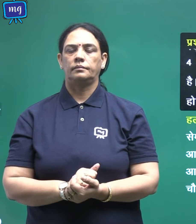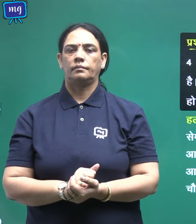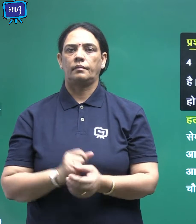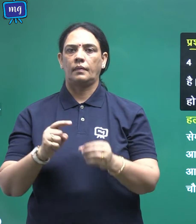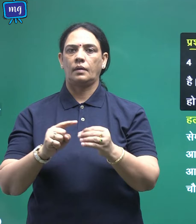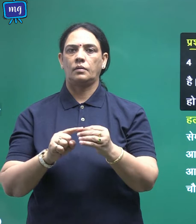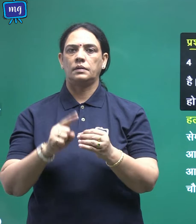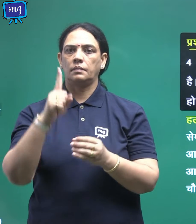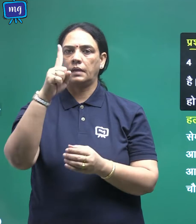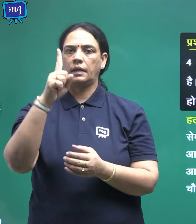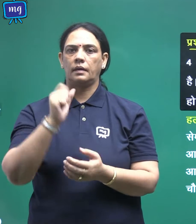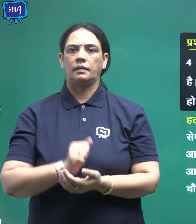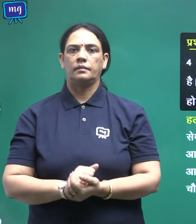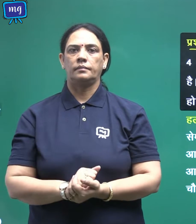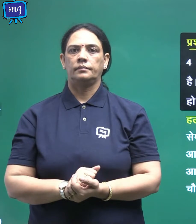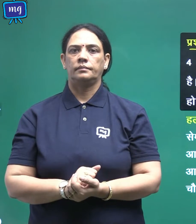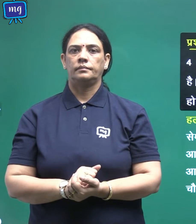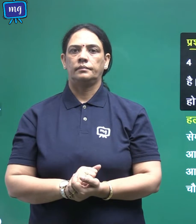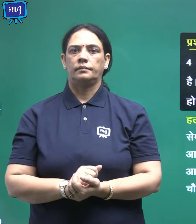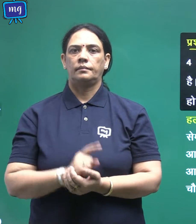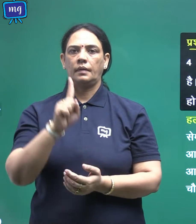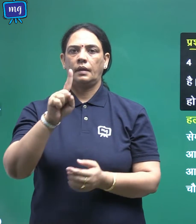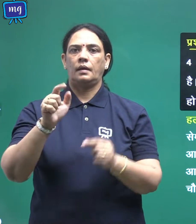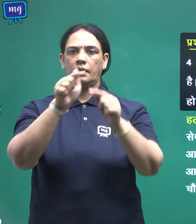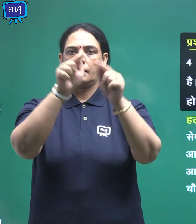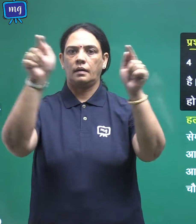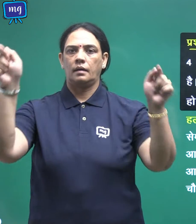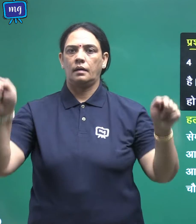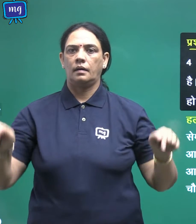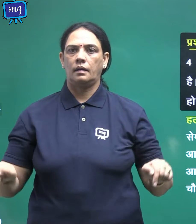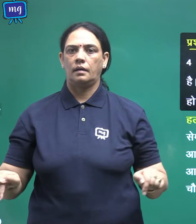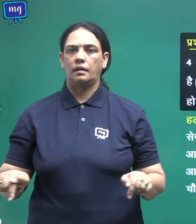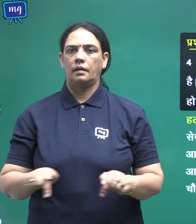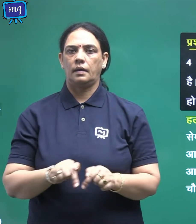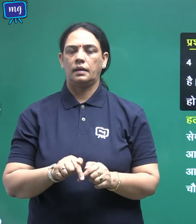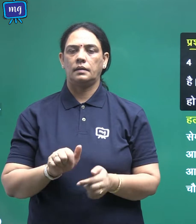प्रश्न नंबर 1, एक आयत की